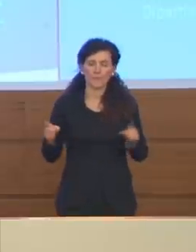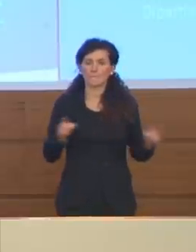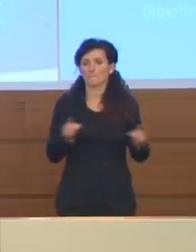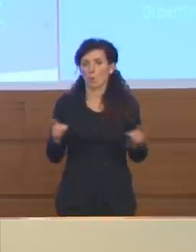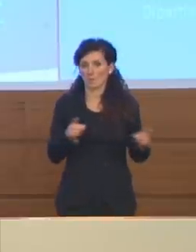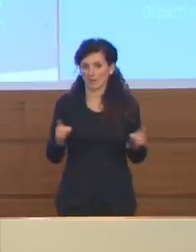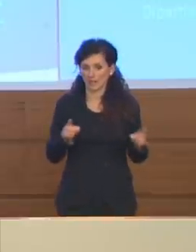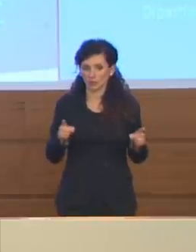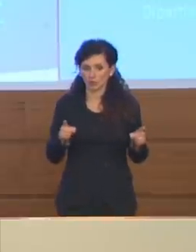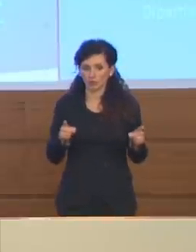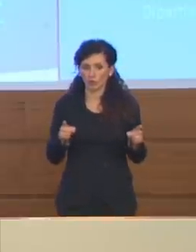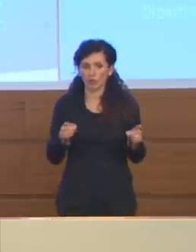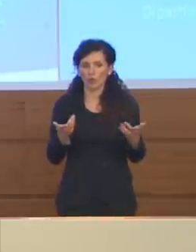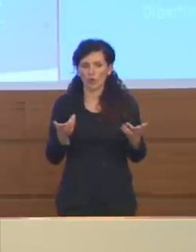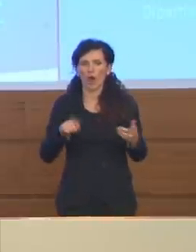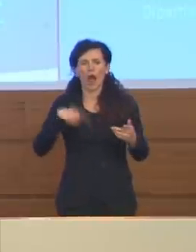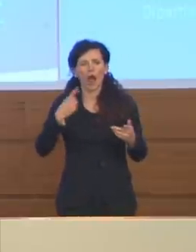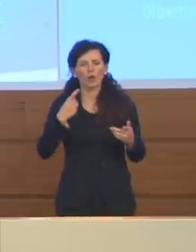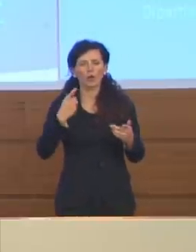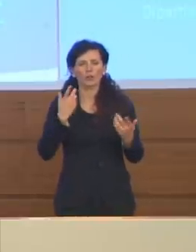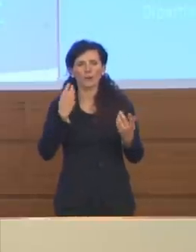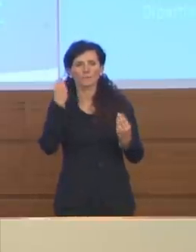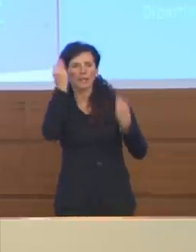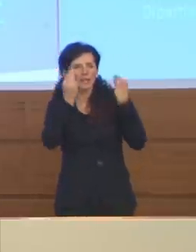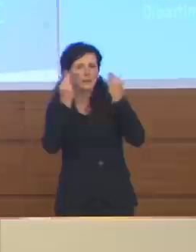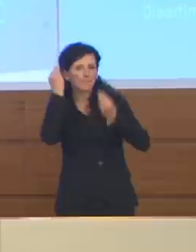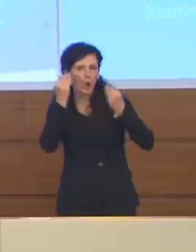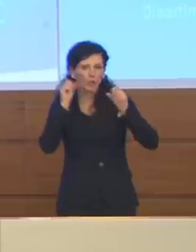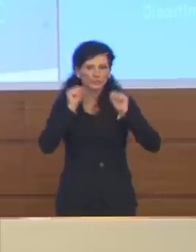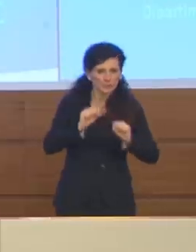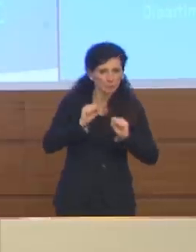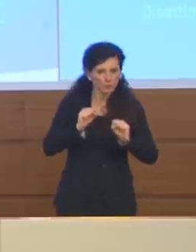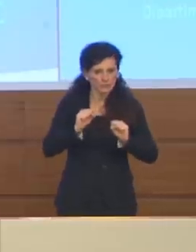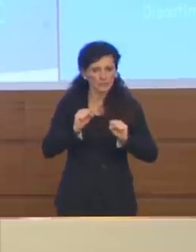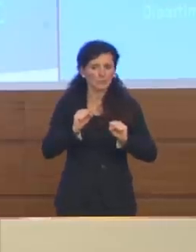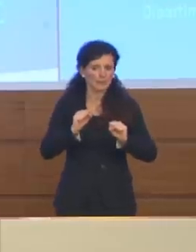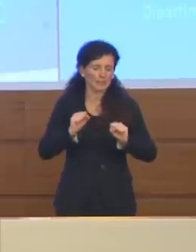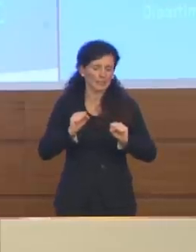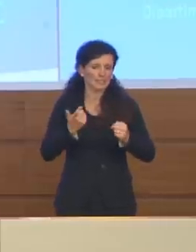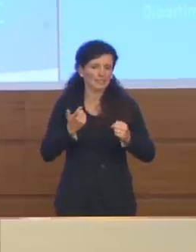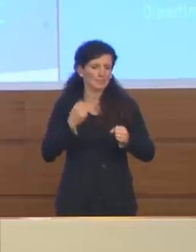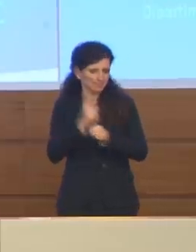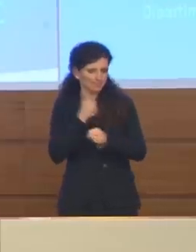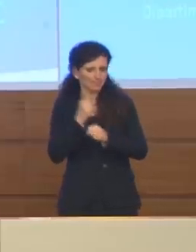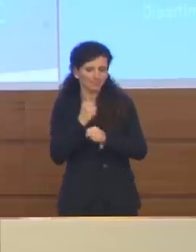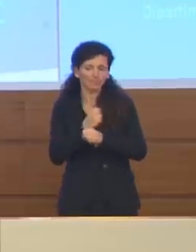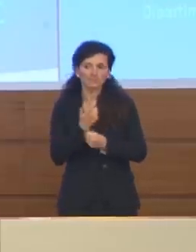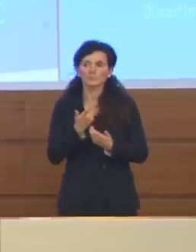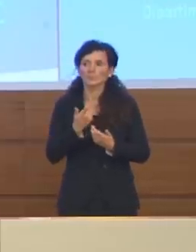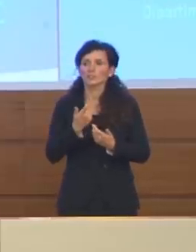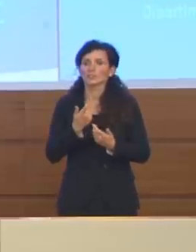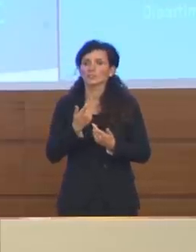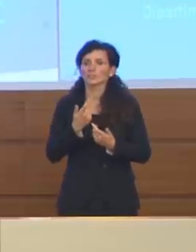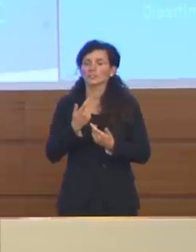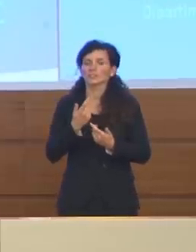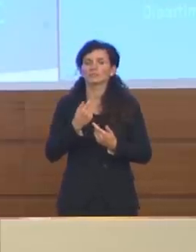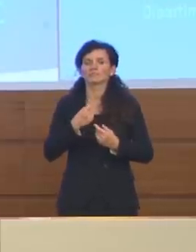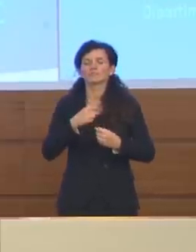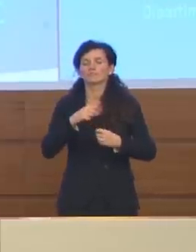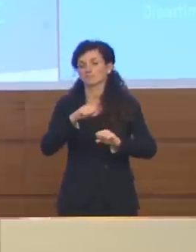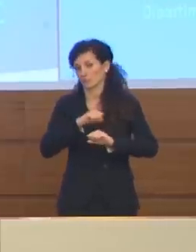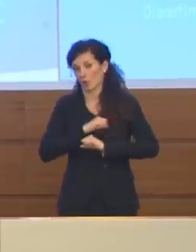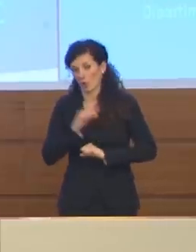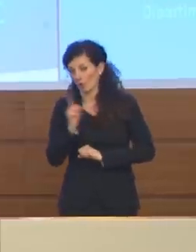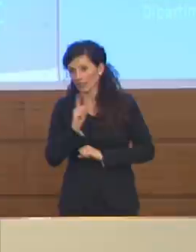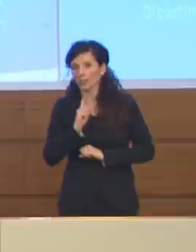formulazione di ipotesi non credo che sia il caso di divulgare anche per lo stesso presidente